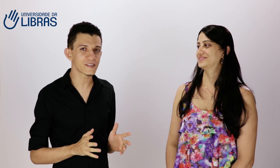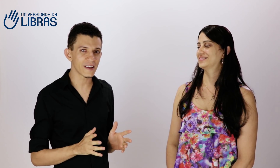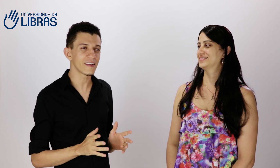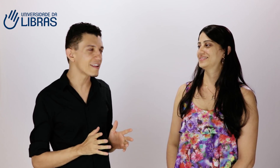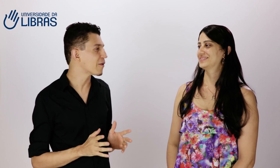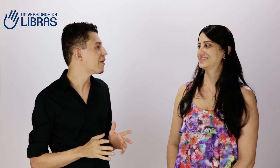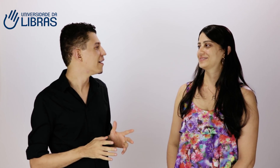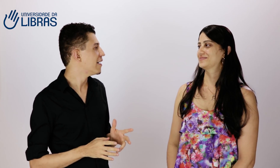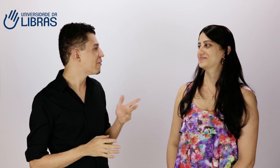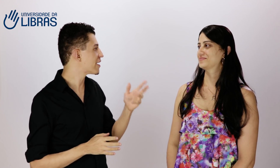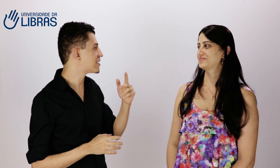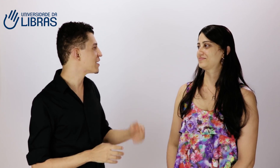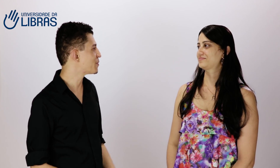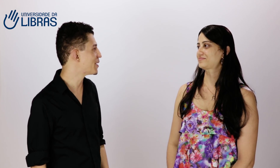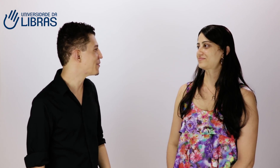você entendeu? E o que você respondeu?